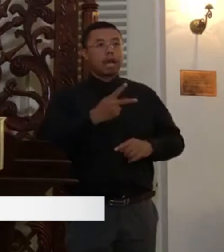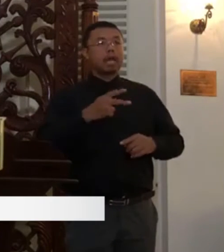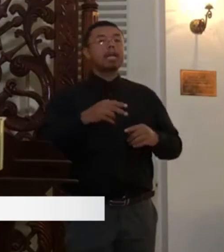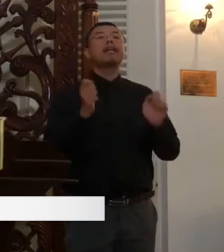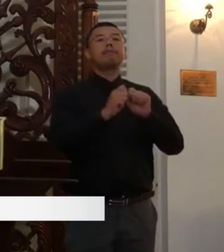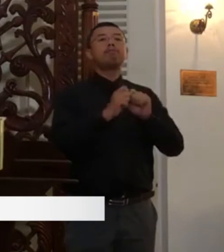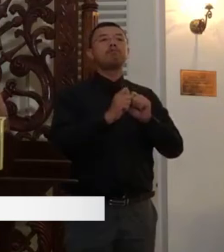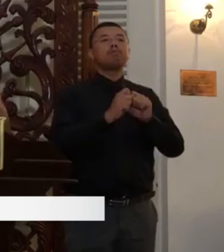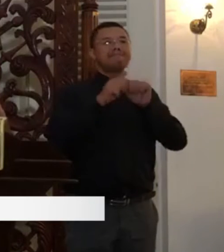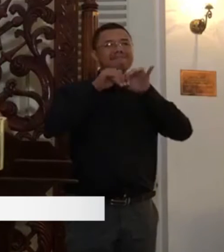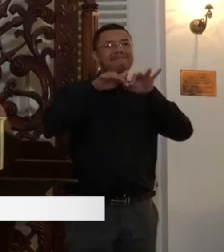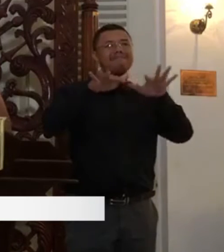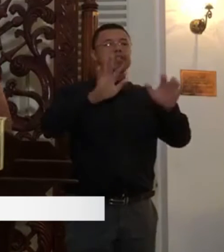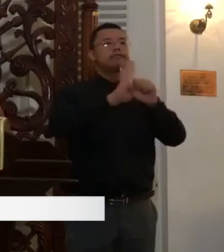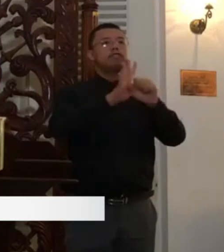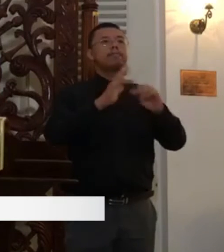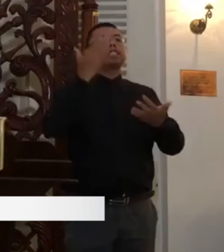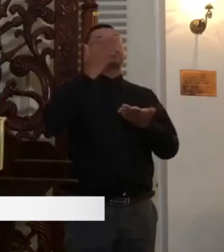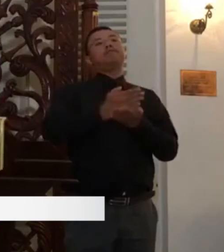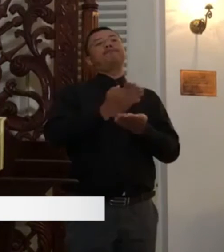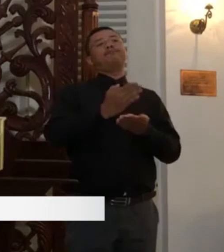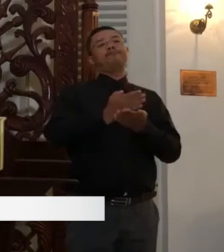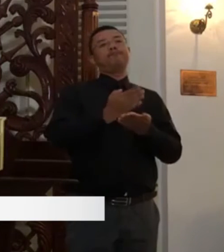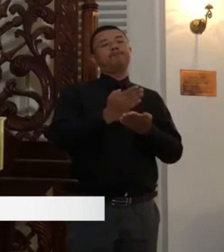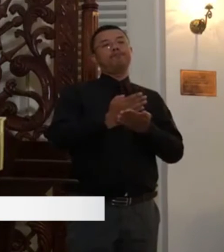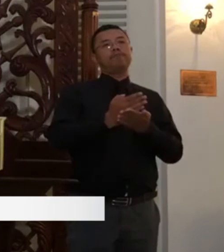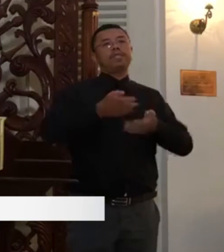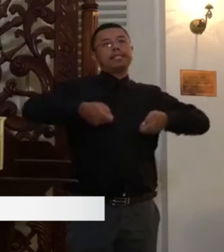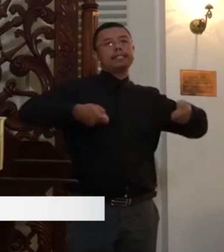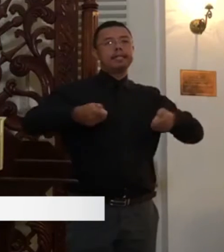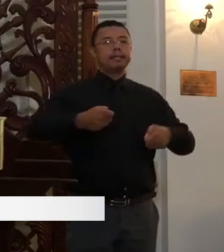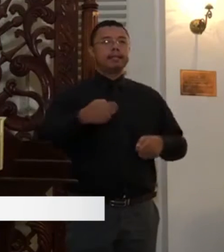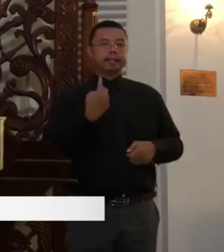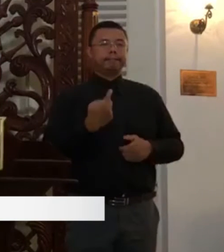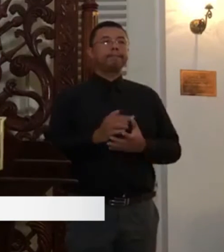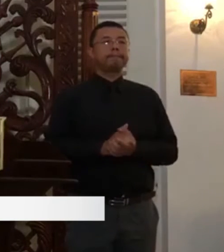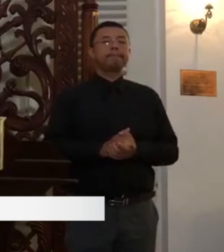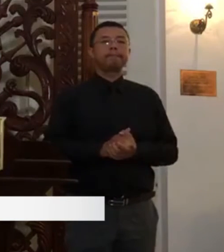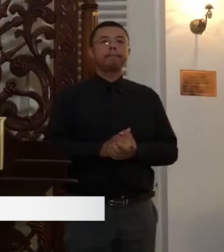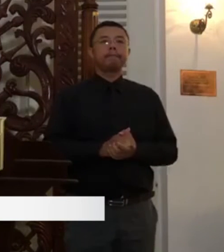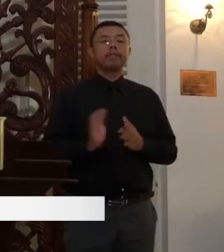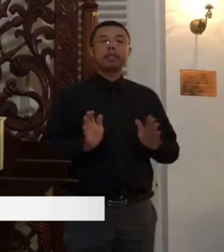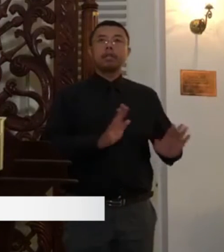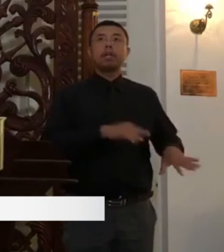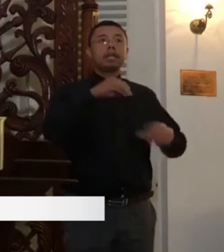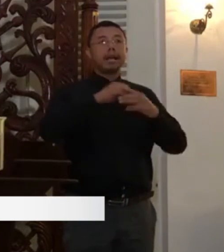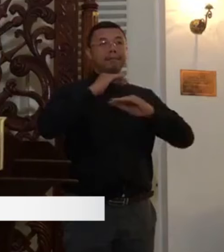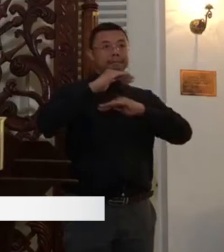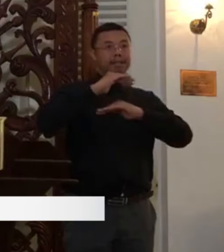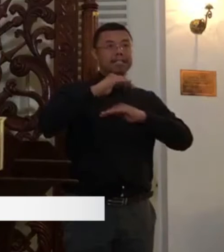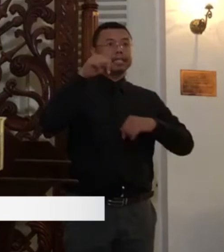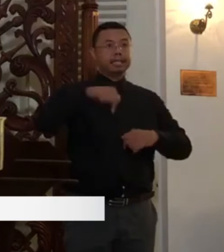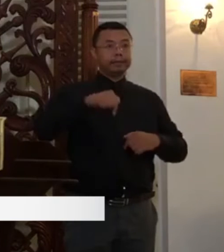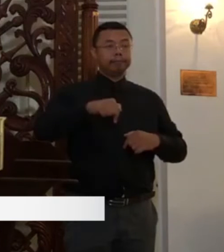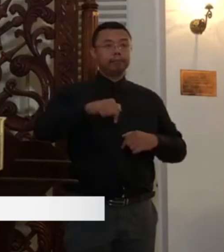membuat penyebaran virus ini bisa kita kendalikan. Di dalam pembatasan